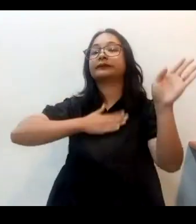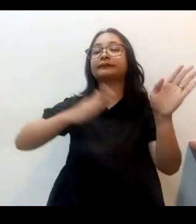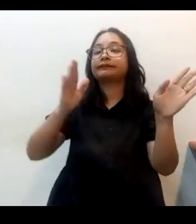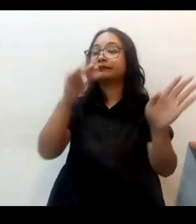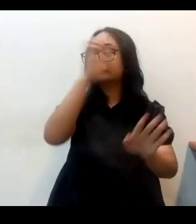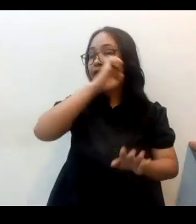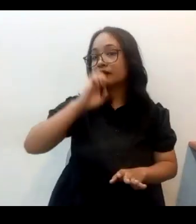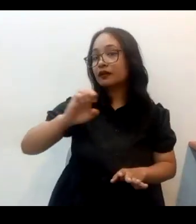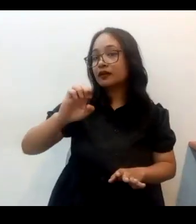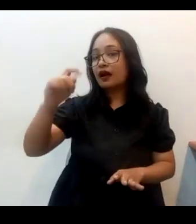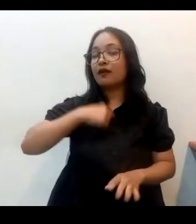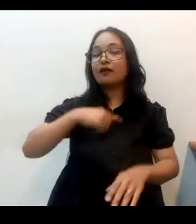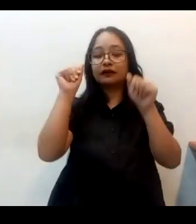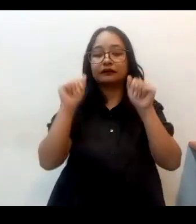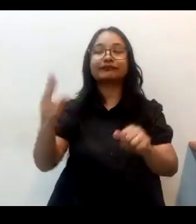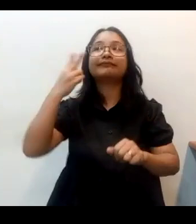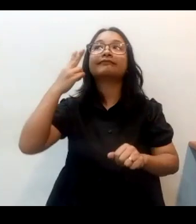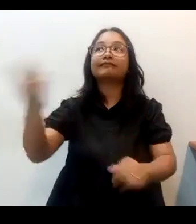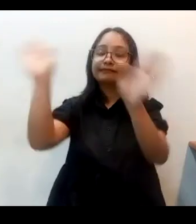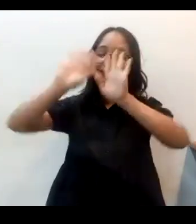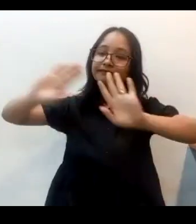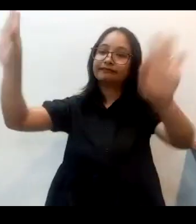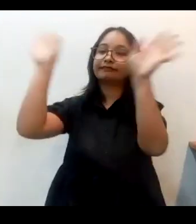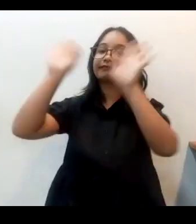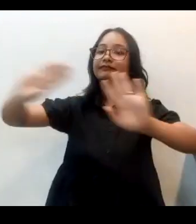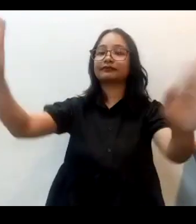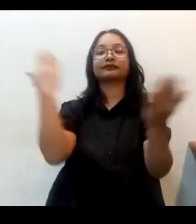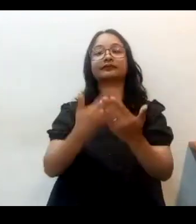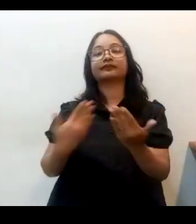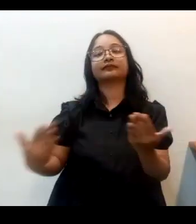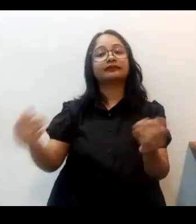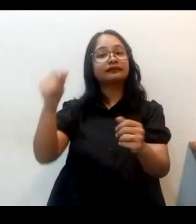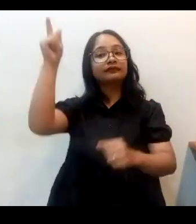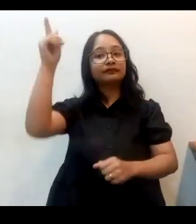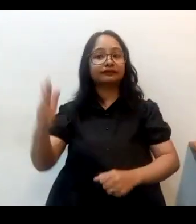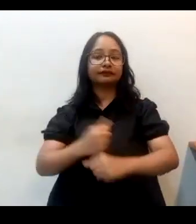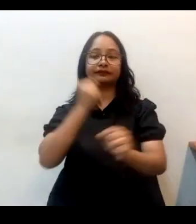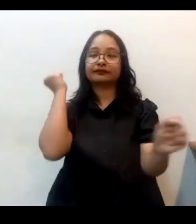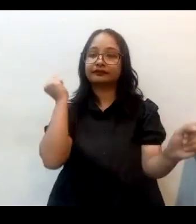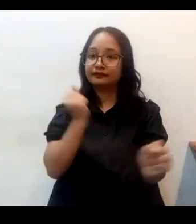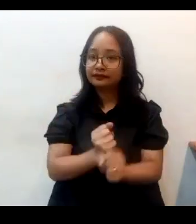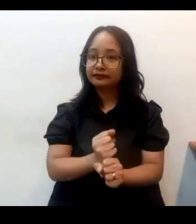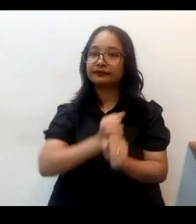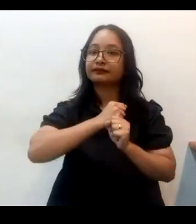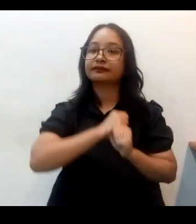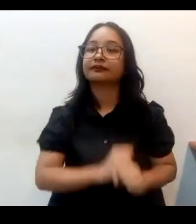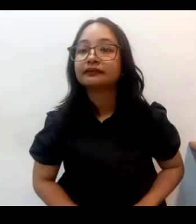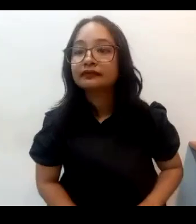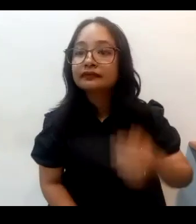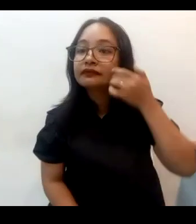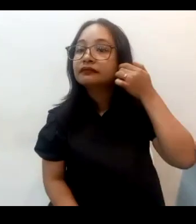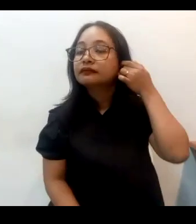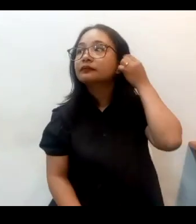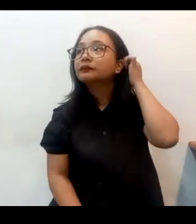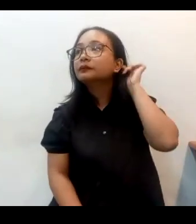your law. Kaya lagi po yung nananalangin na buksan mo ang aking mga mata upang makita ko ang kahanga-hangang mga bagay sa kautusan mo.